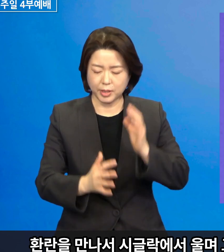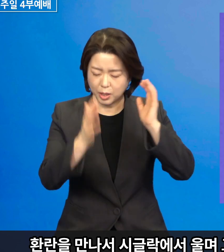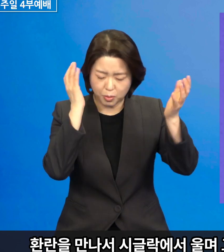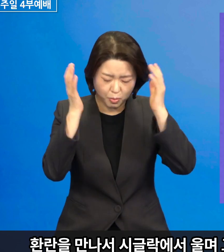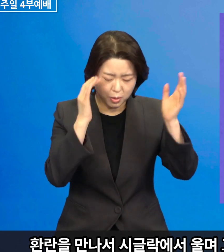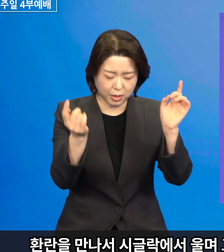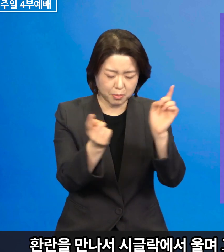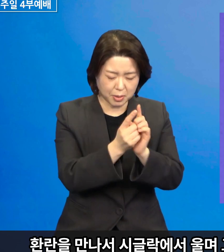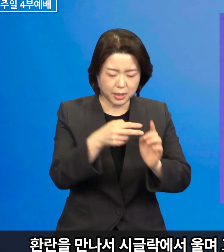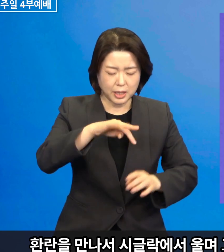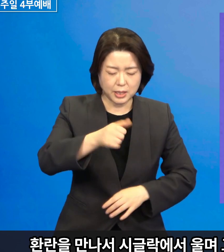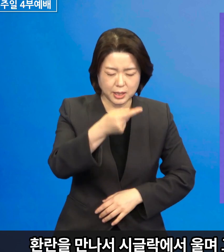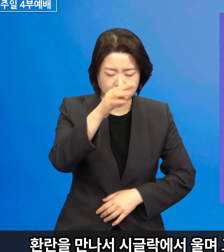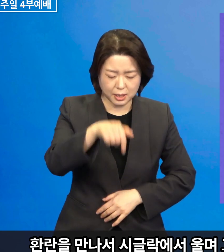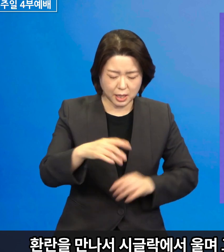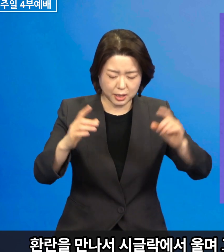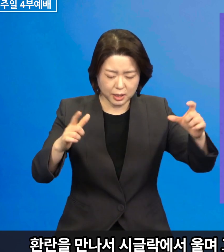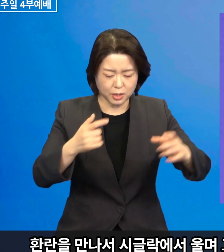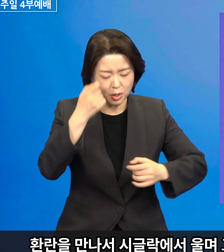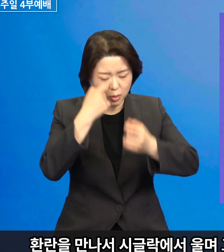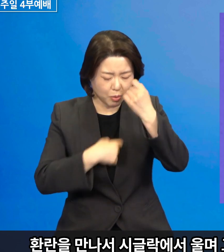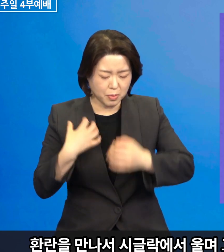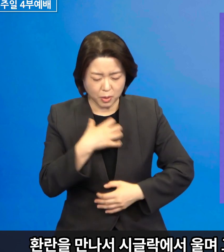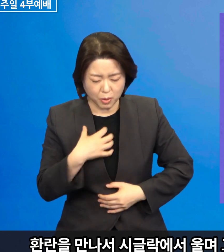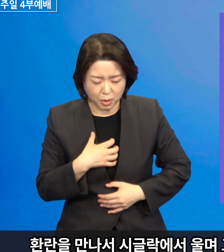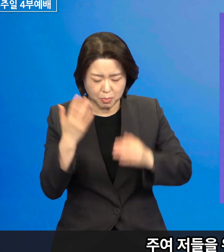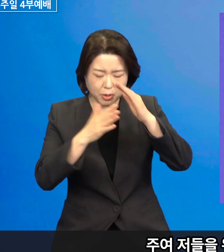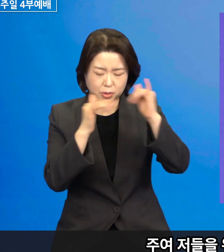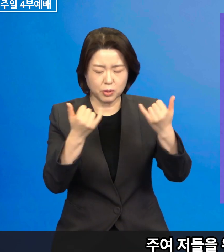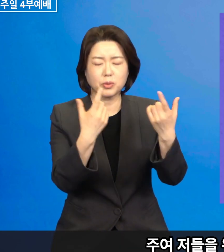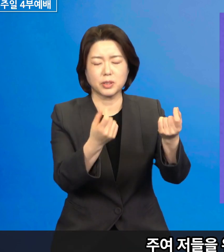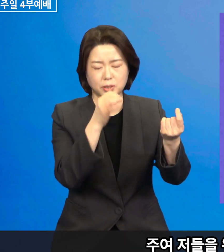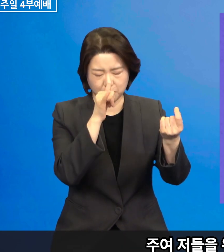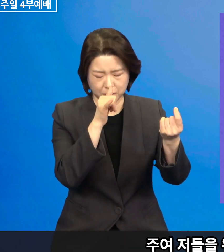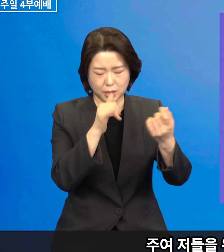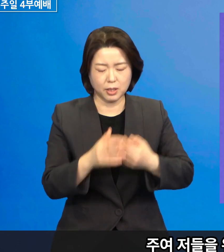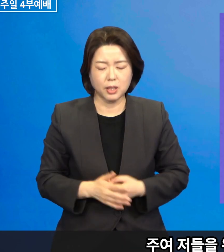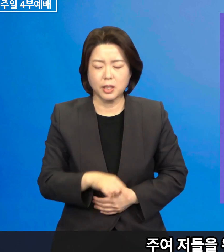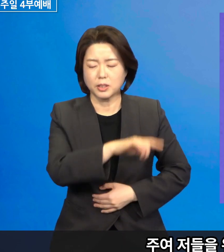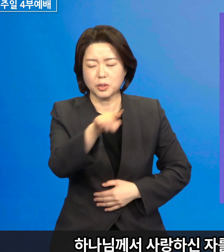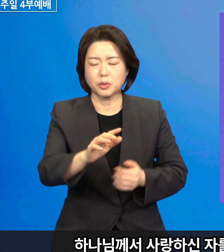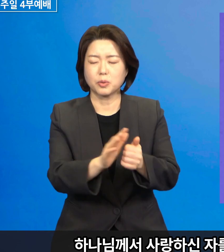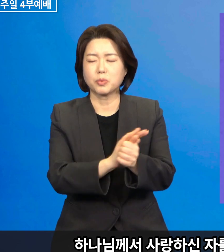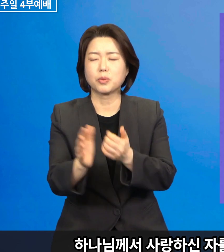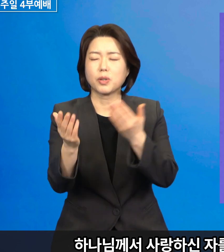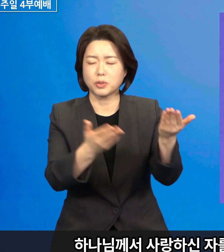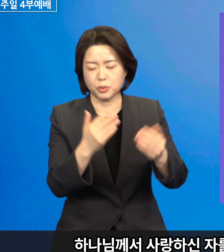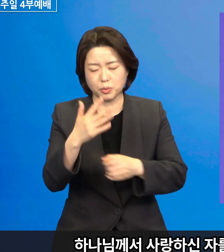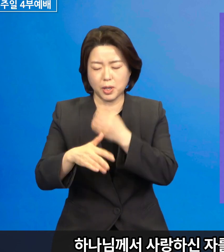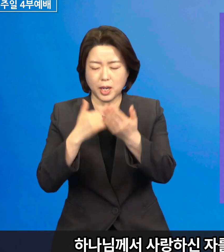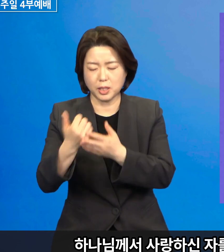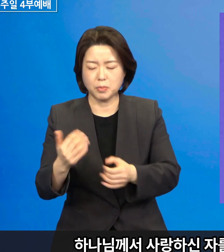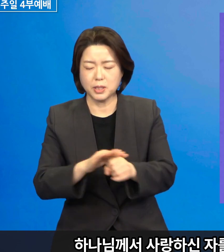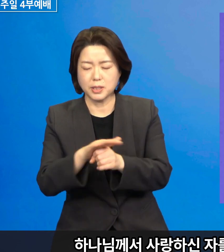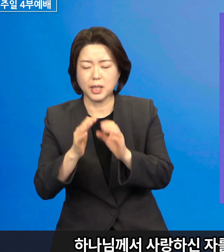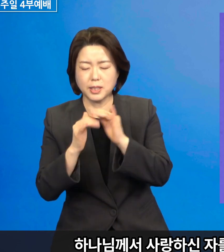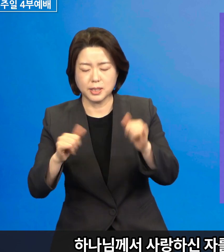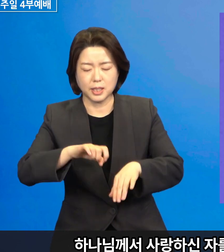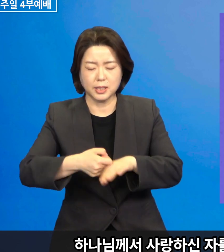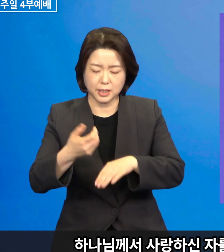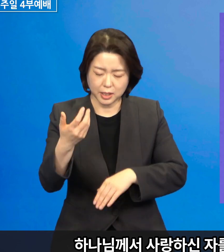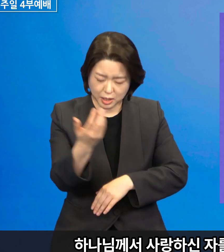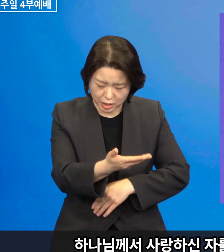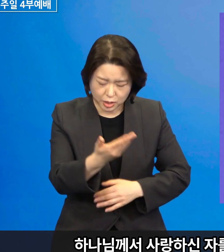만나서 시글락에서 울며 고통스러워하는 성도들이 있습니다. 주여 저들을 위로하여 주시되 하나님께서 사랑하신 자를